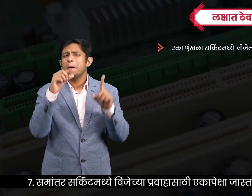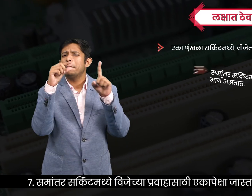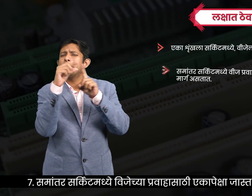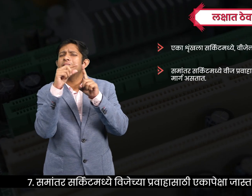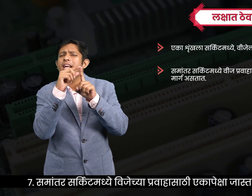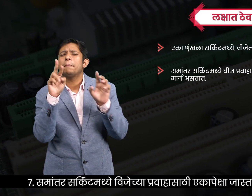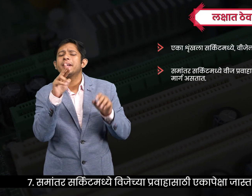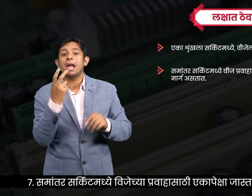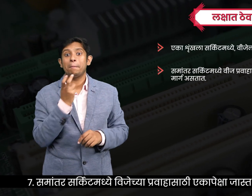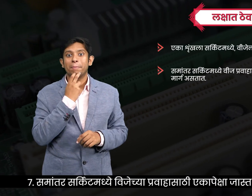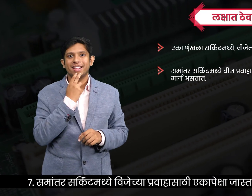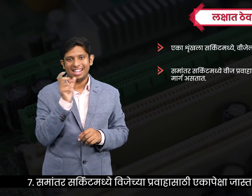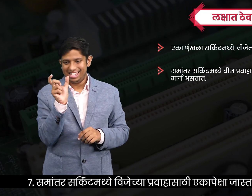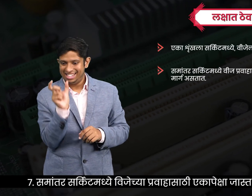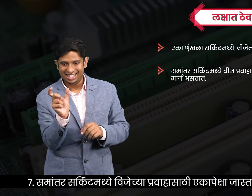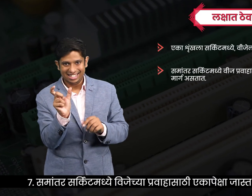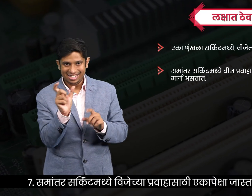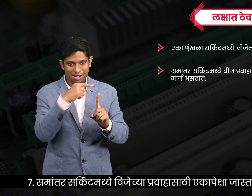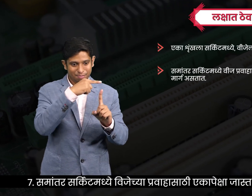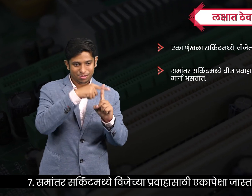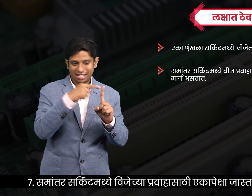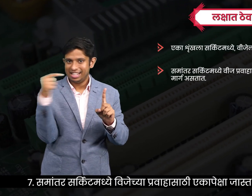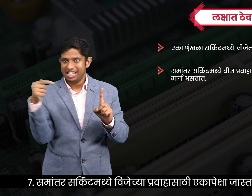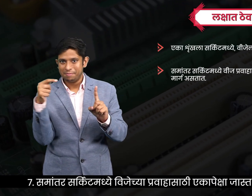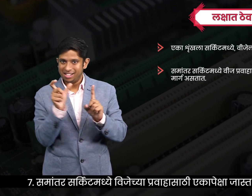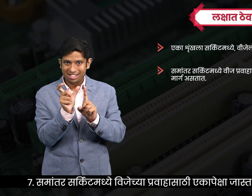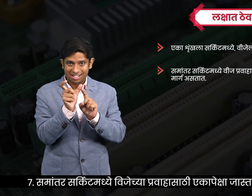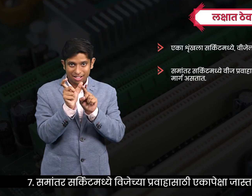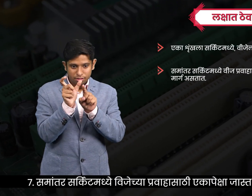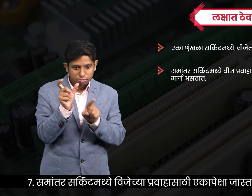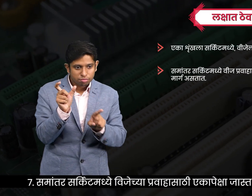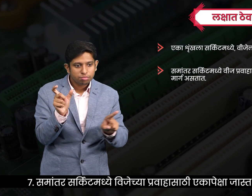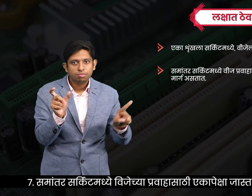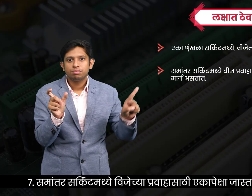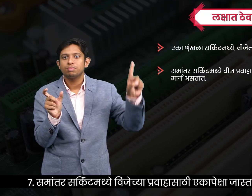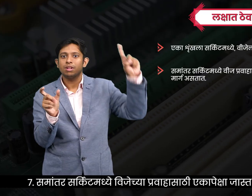समांतर सर्किटमध्ये विजेच्या प्रवाहासाठी एकापेक्षा जास्त मार्ग असतात.